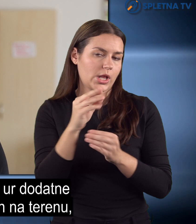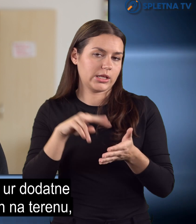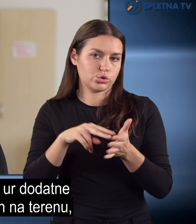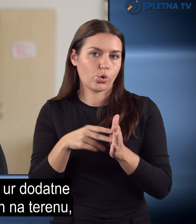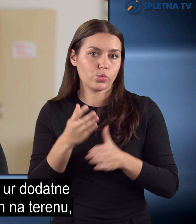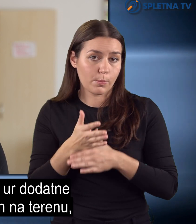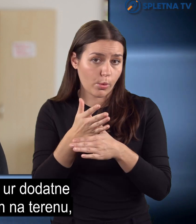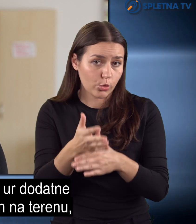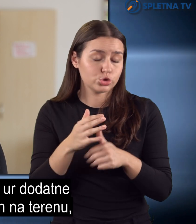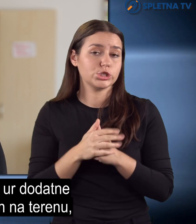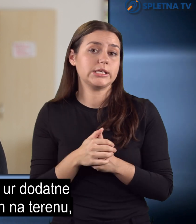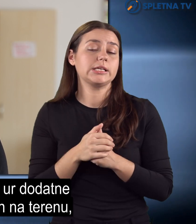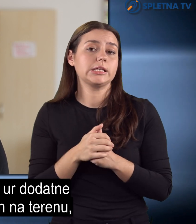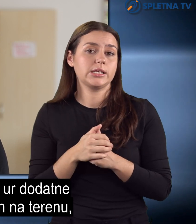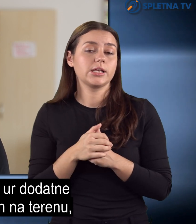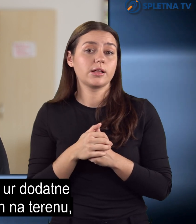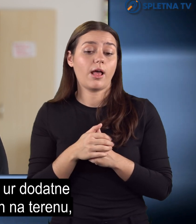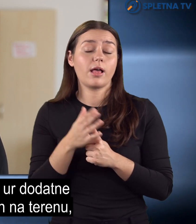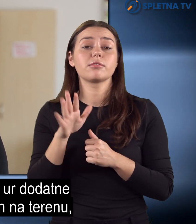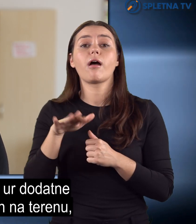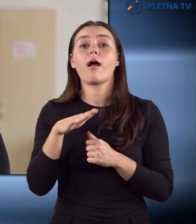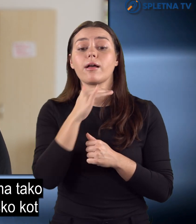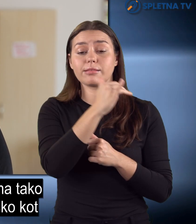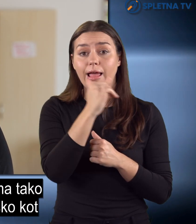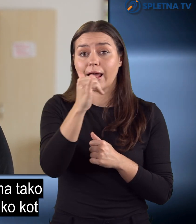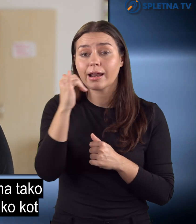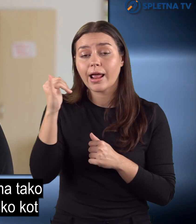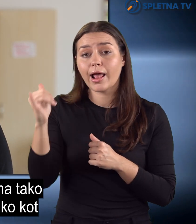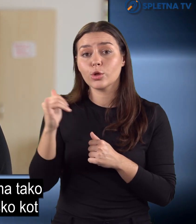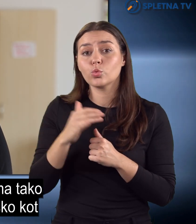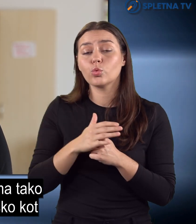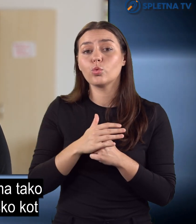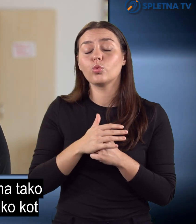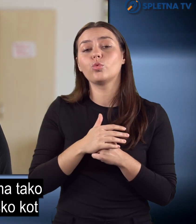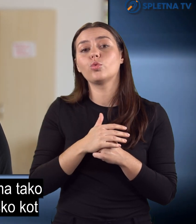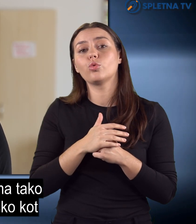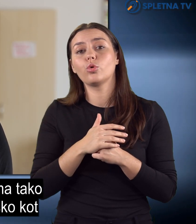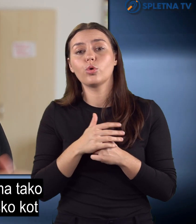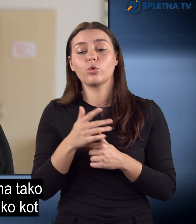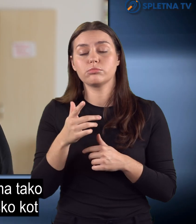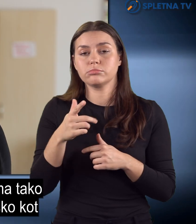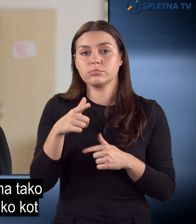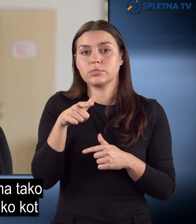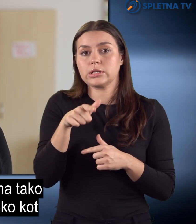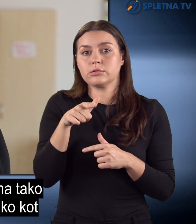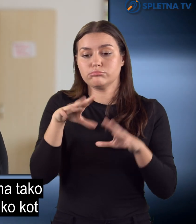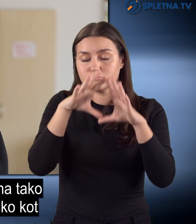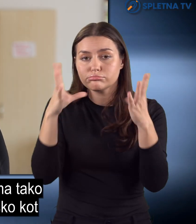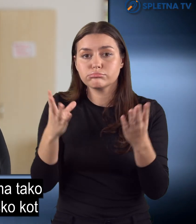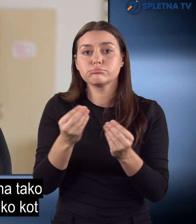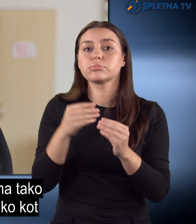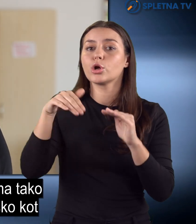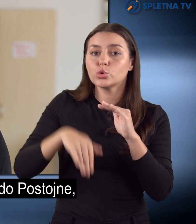strokovne pomoči. In na terenu, ki torej zavzema tako